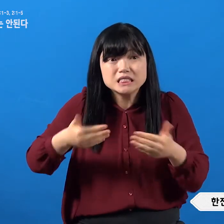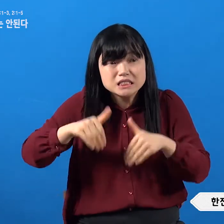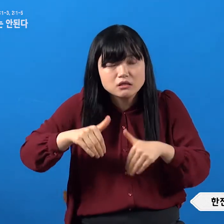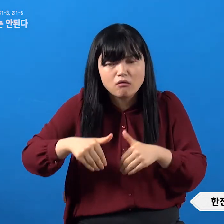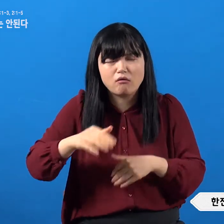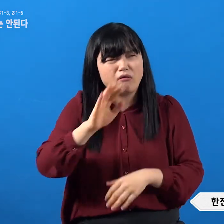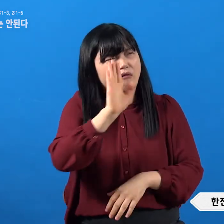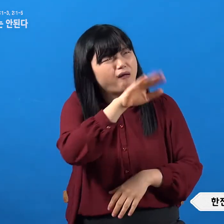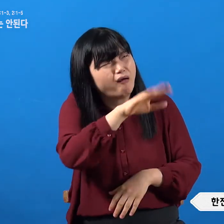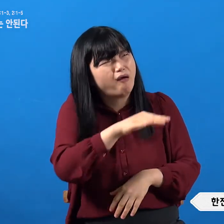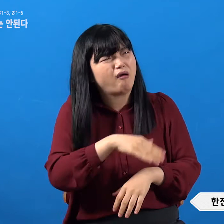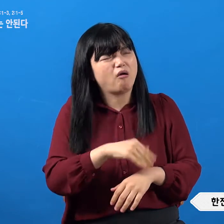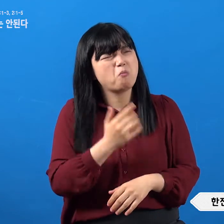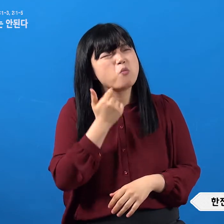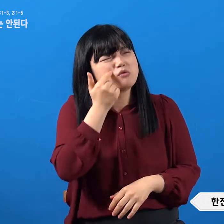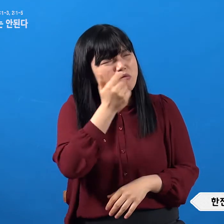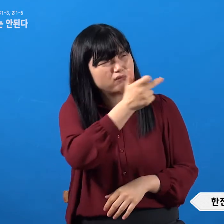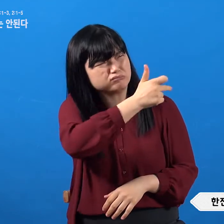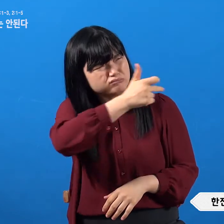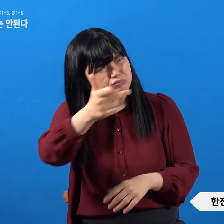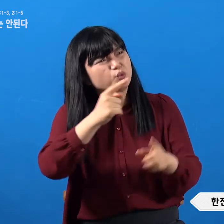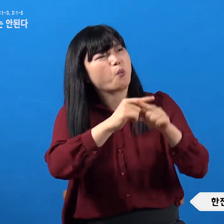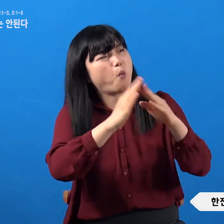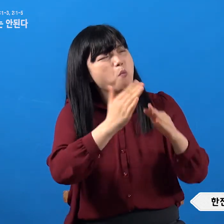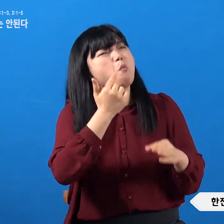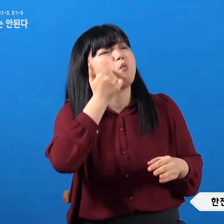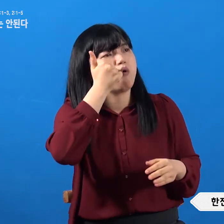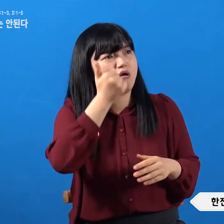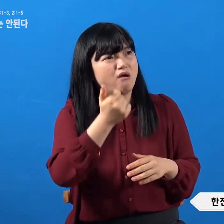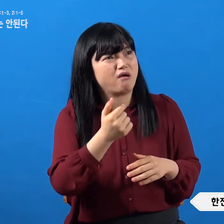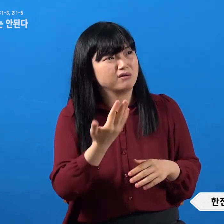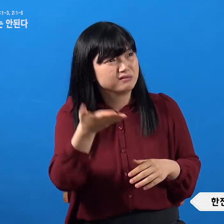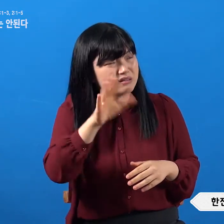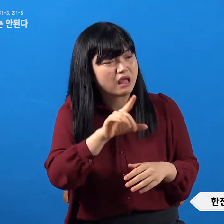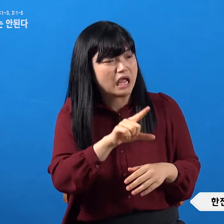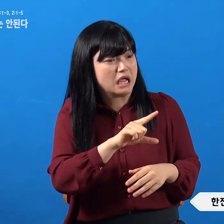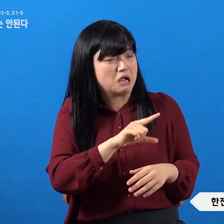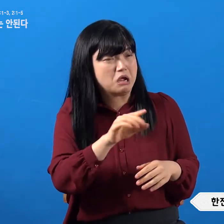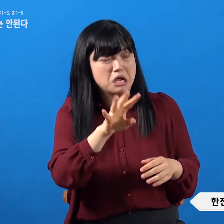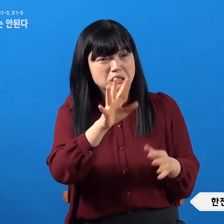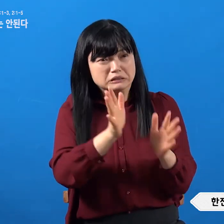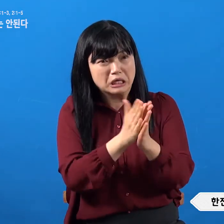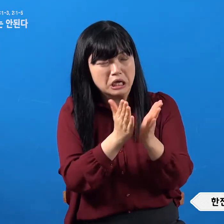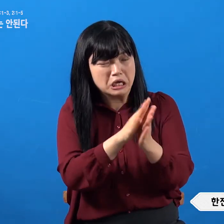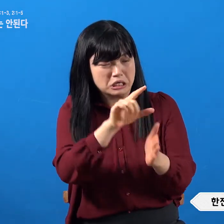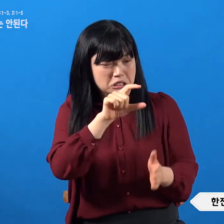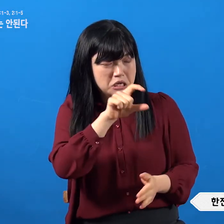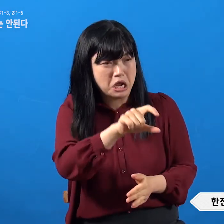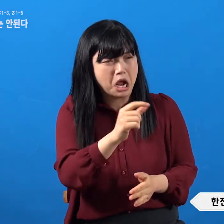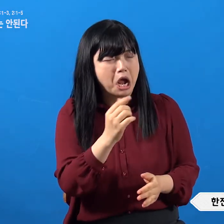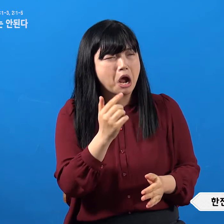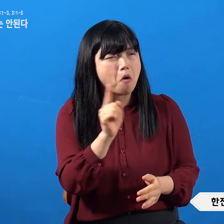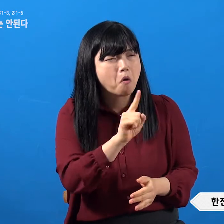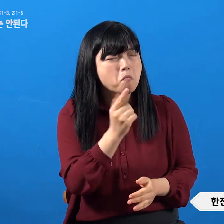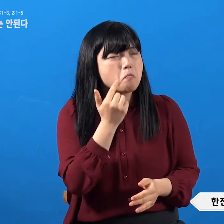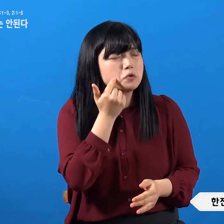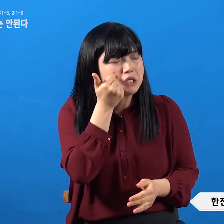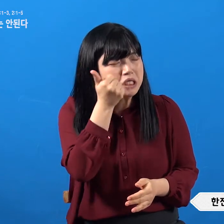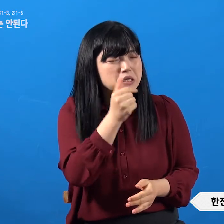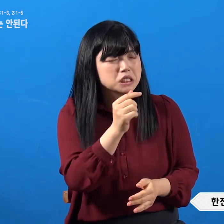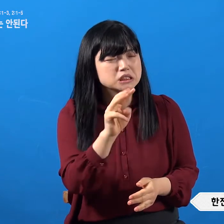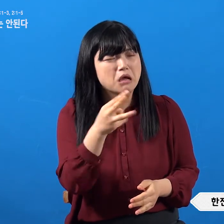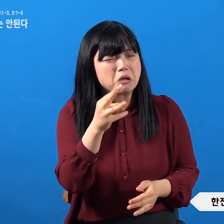말이, 목사님처럼 큰 교회에 계시는 분이 명부에 아무개 목사 300만 원 해놓으면